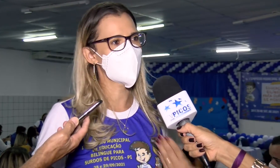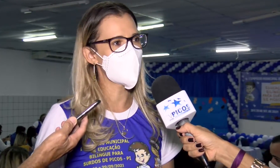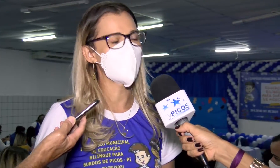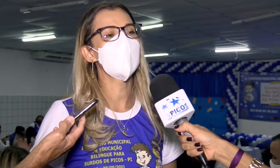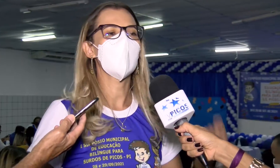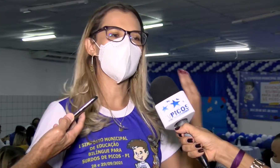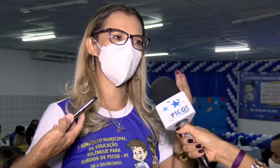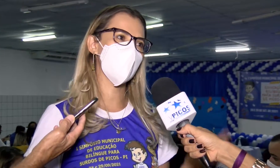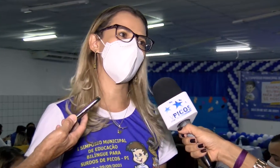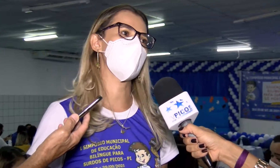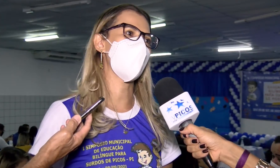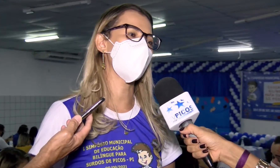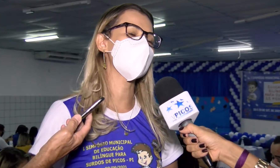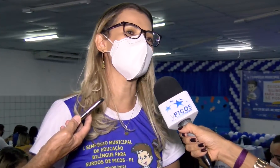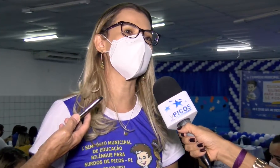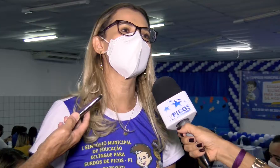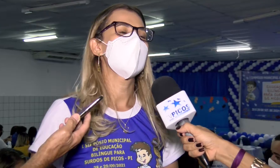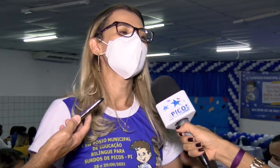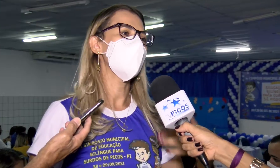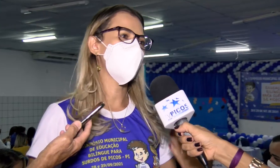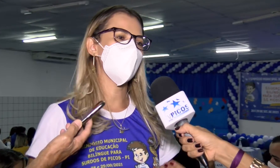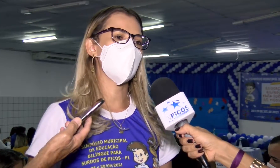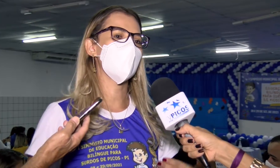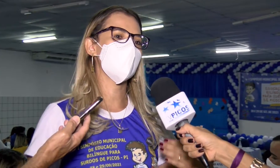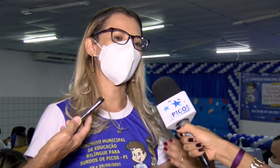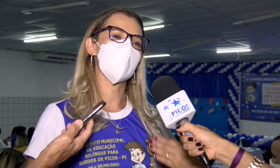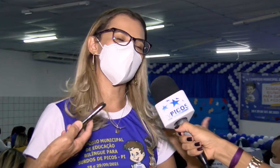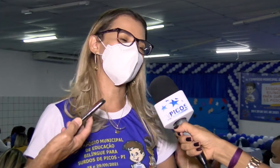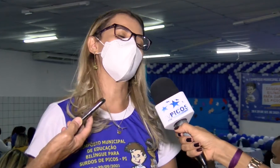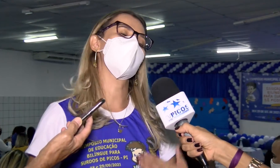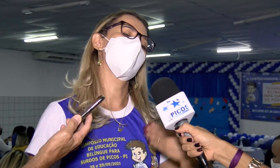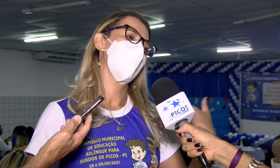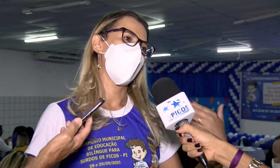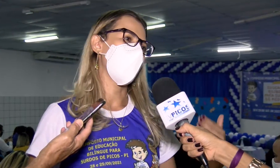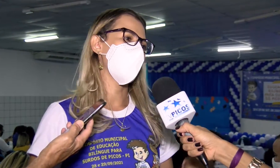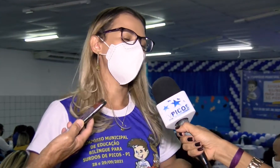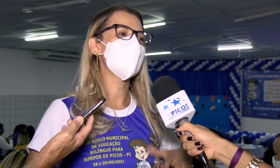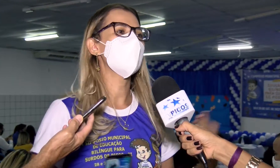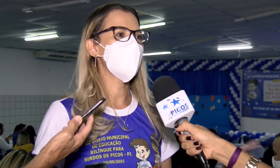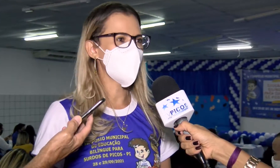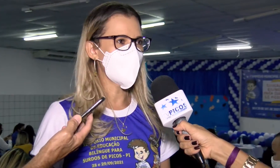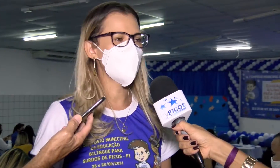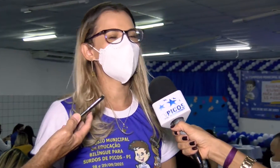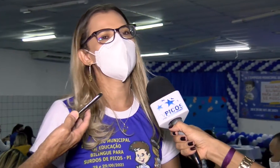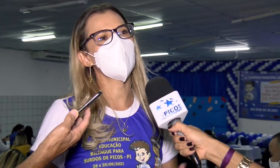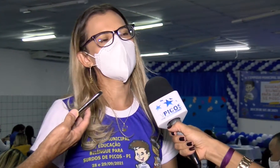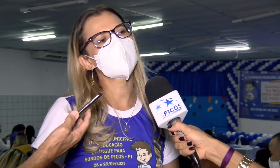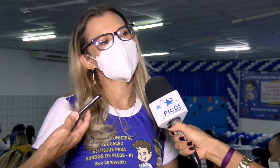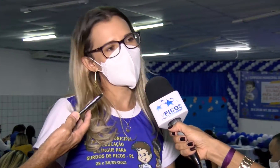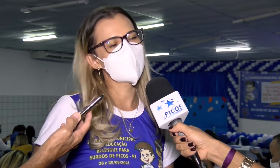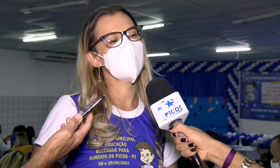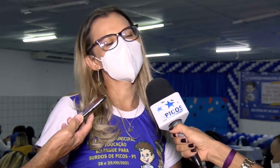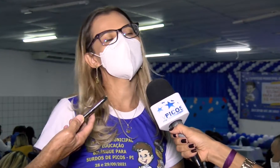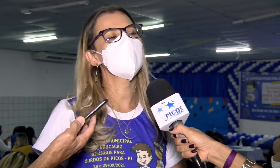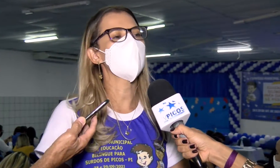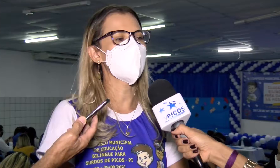também, com as duas doses da vacina. E o projeto está acontecendo brilhantemente toda terça e toda quinta-feira.